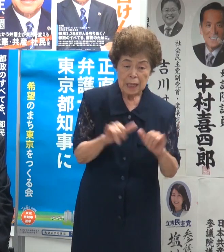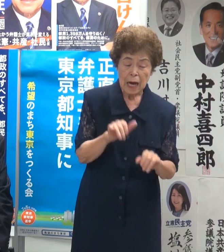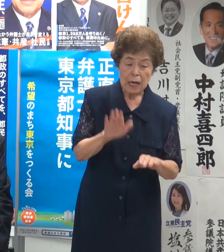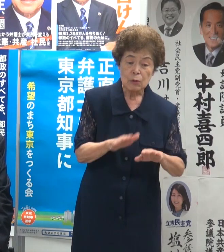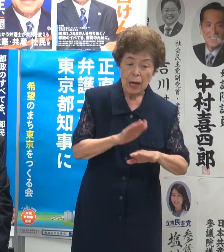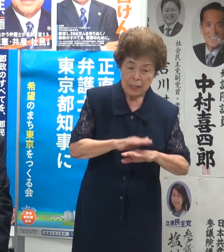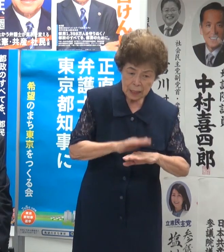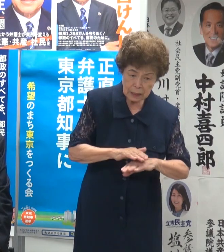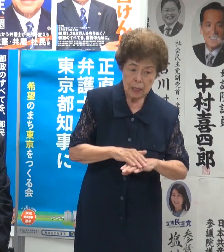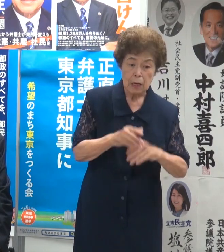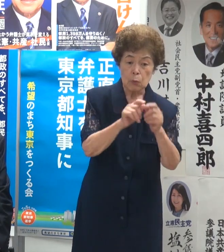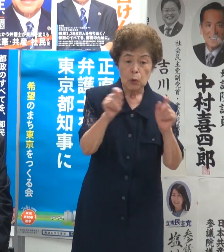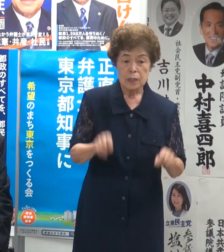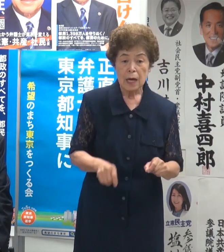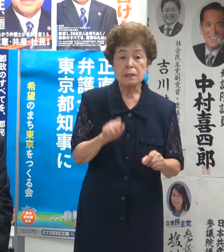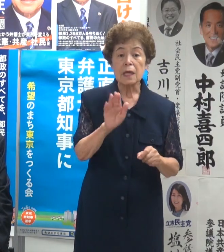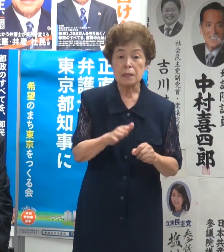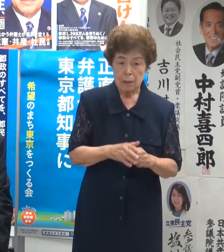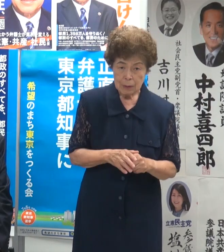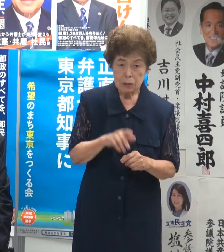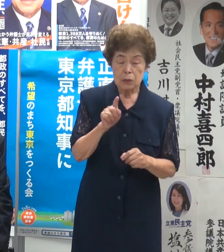のものについても、